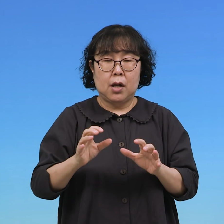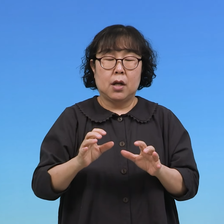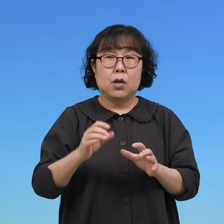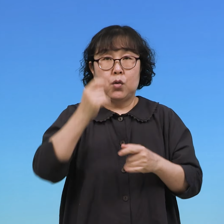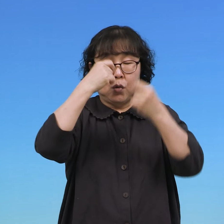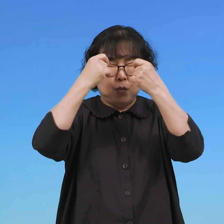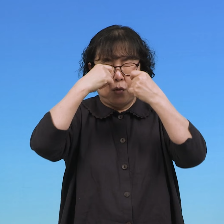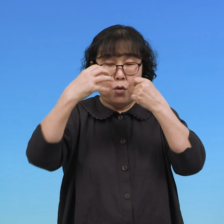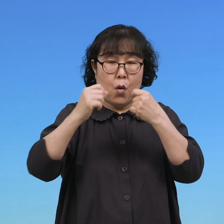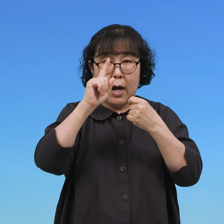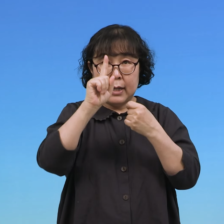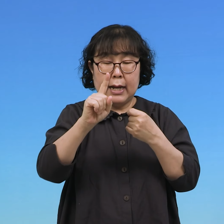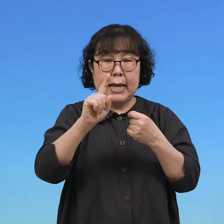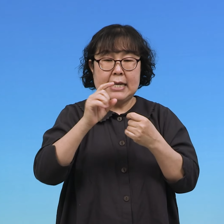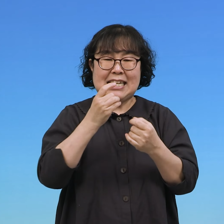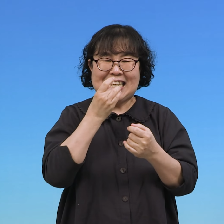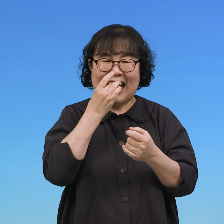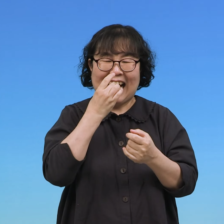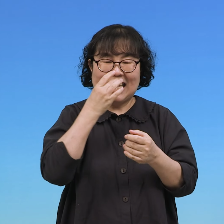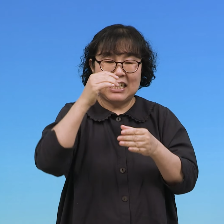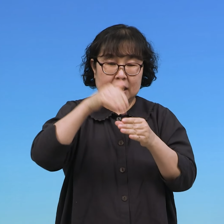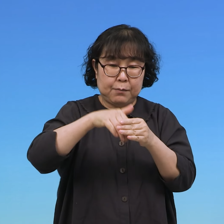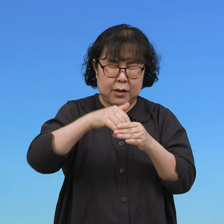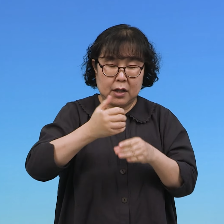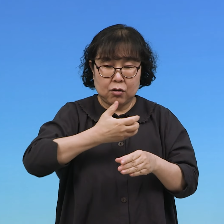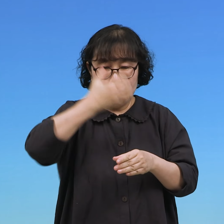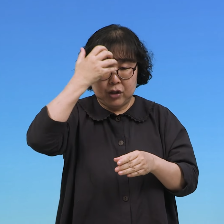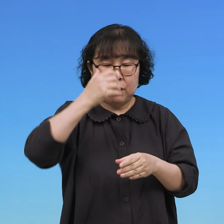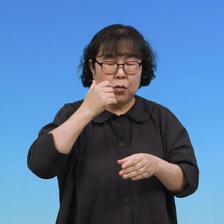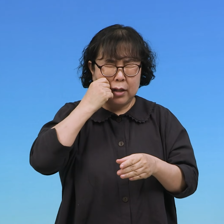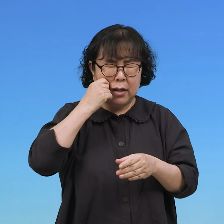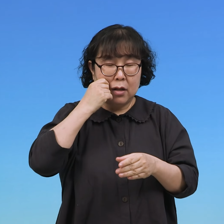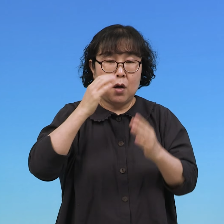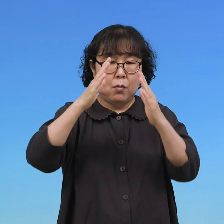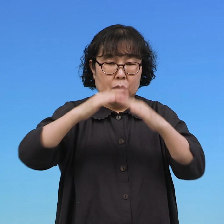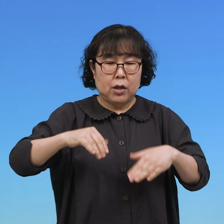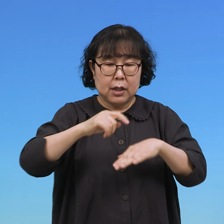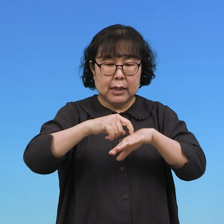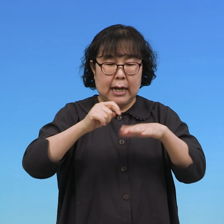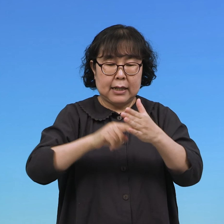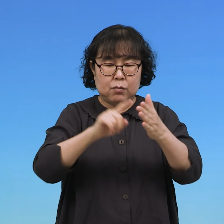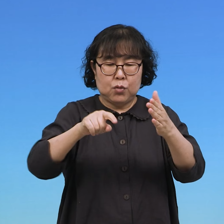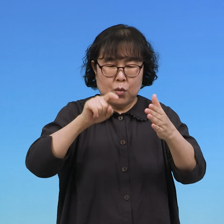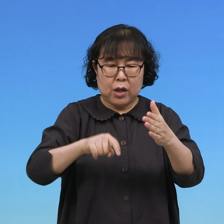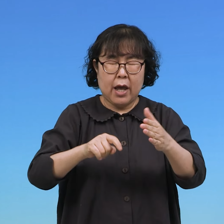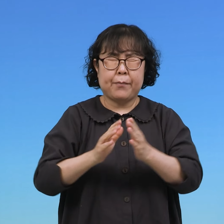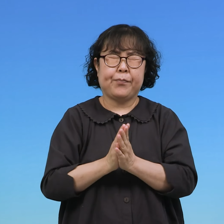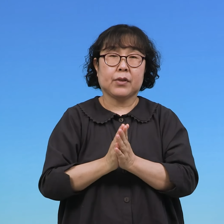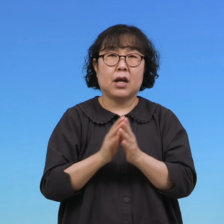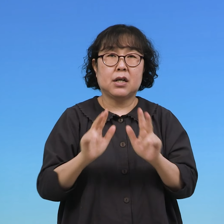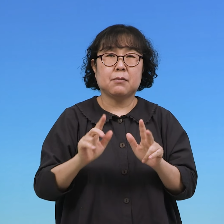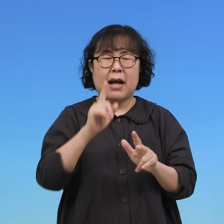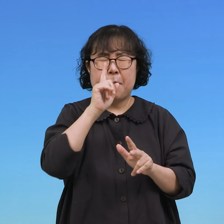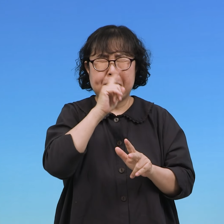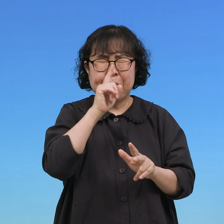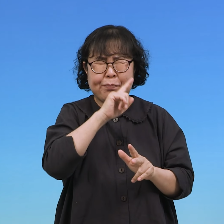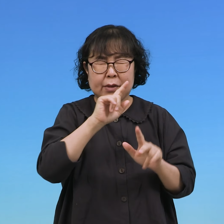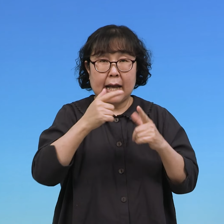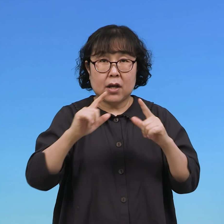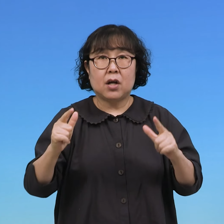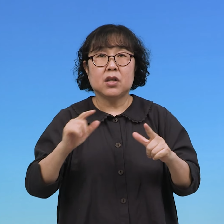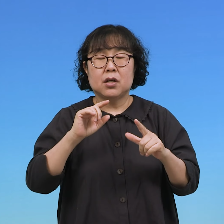가사가 가슴이 아파요. 꿈꿀 수 없어 무너진 가슴에 온갖 악한 것들이 우는 사자와 같이 아이들의